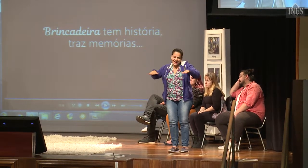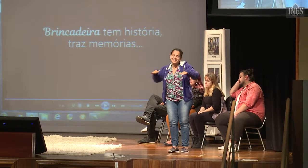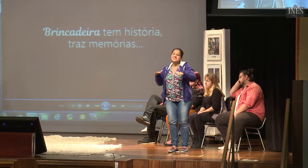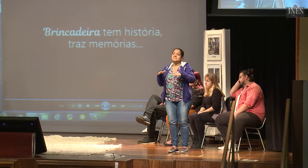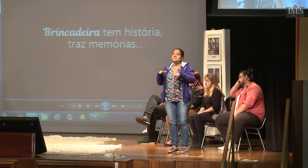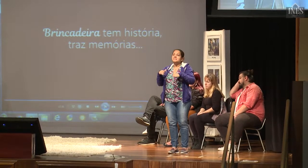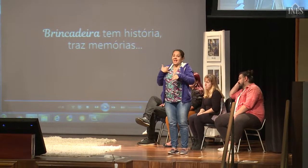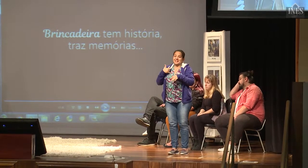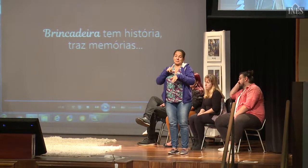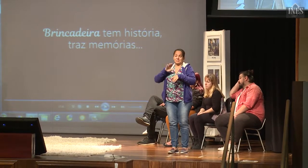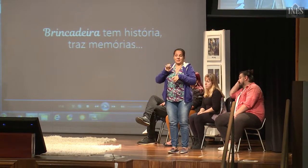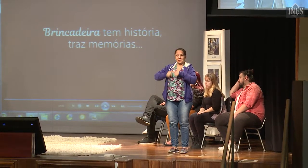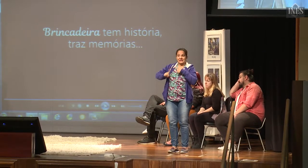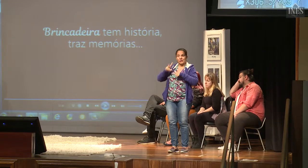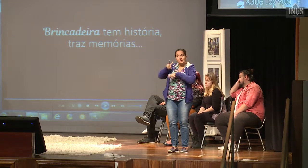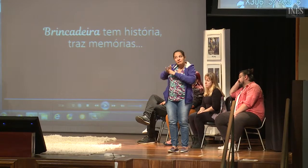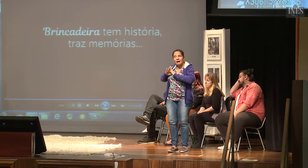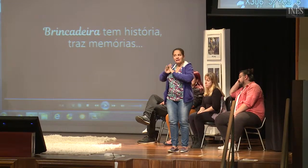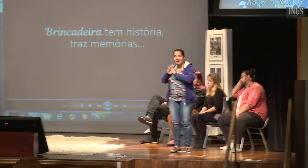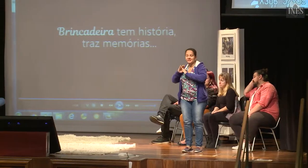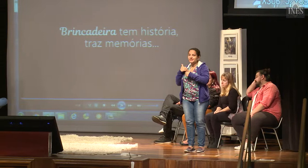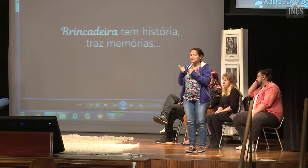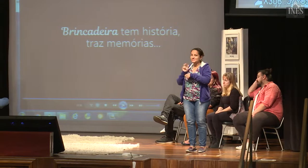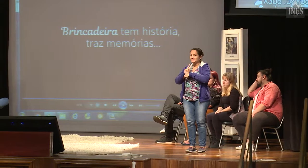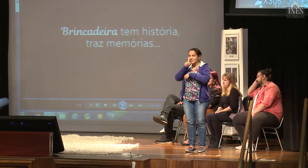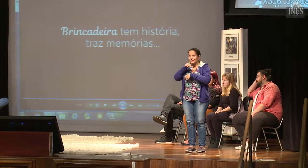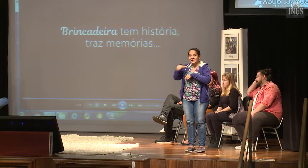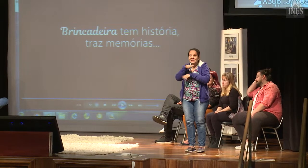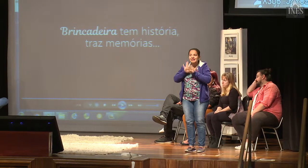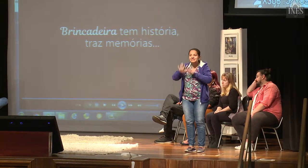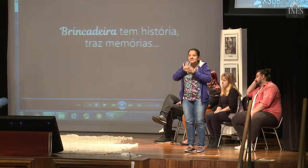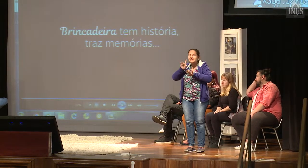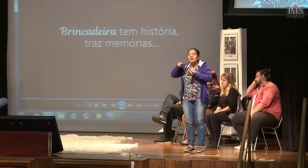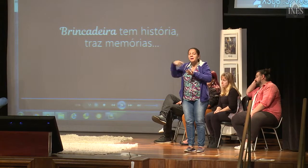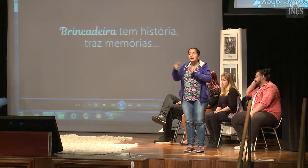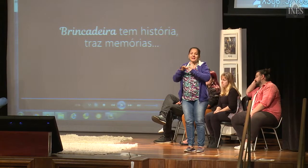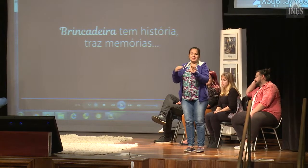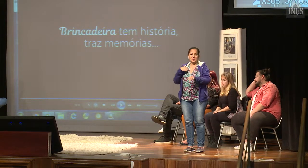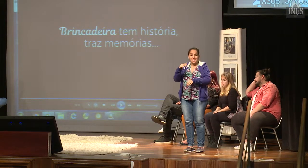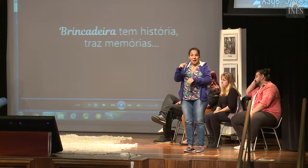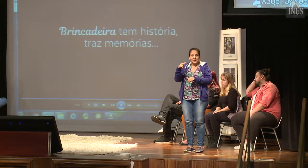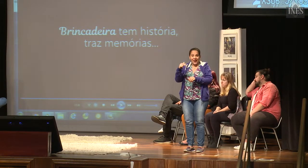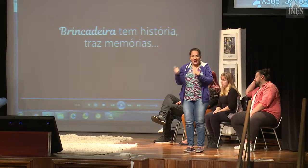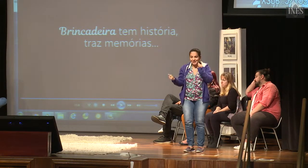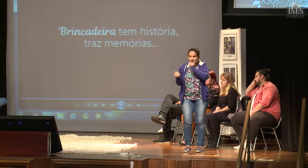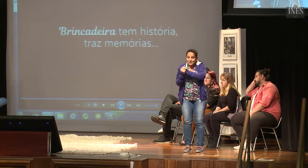brincava quando criança. Então, a minha mãe falava, não, tu tem que ficar em casa, hein? É perigoso andar na rua. Então,